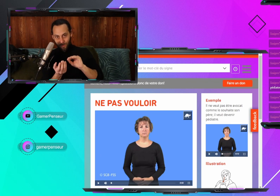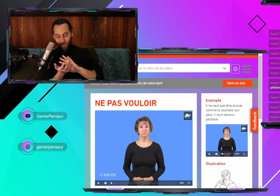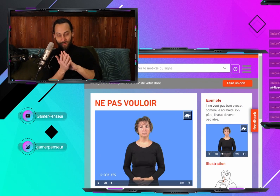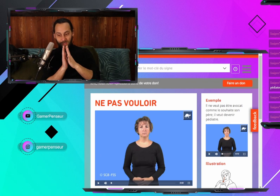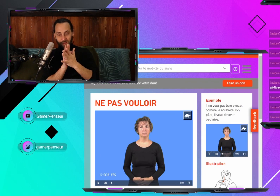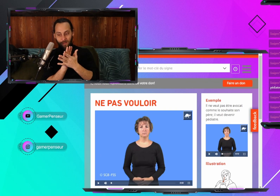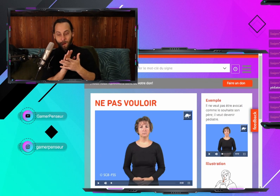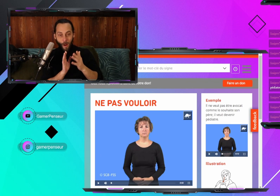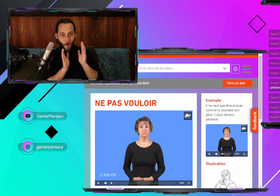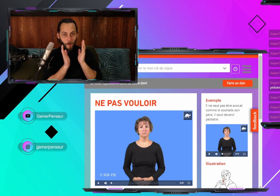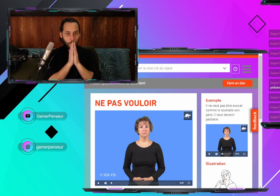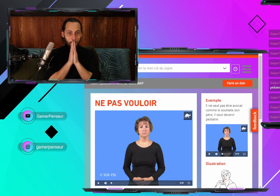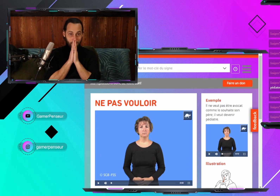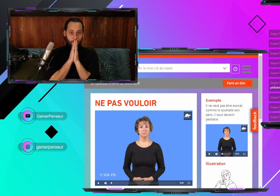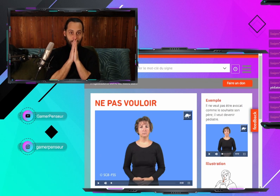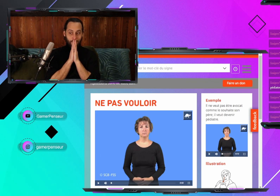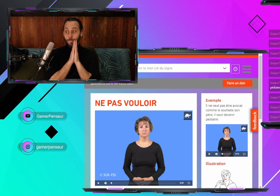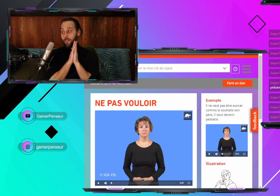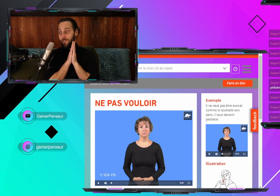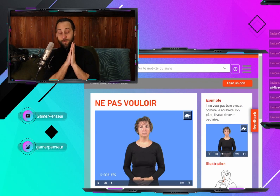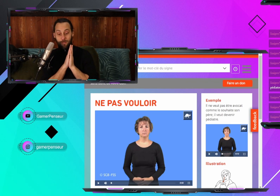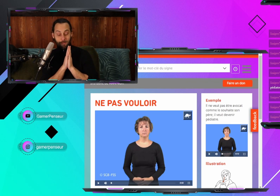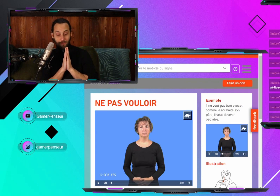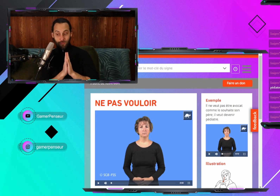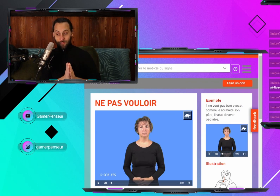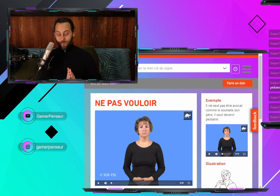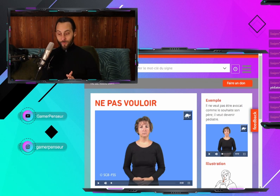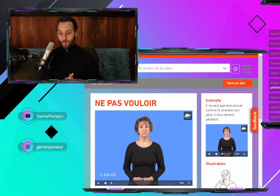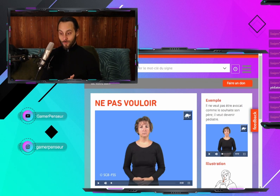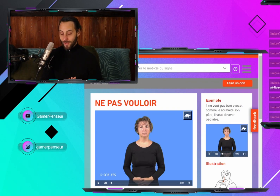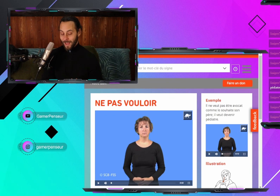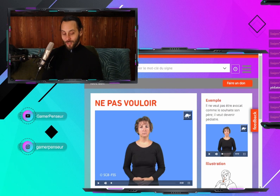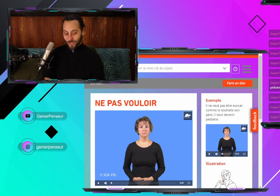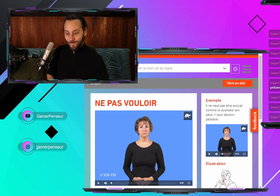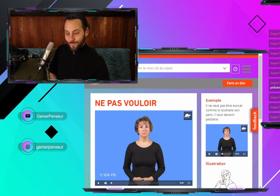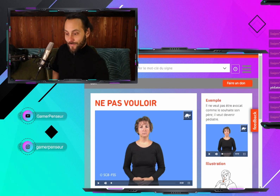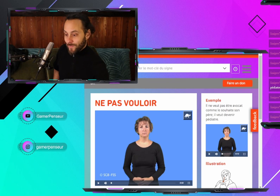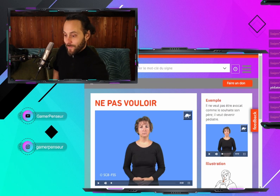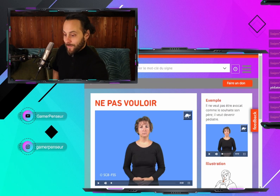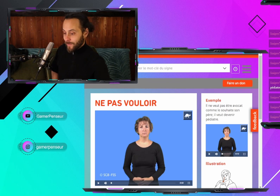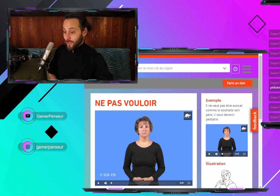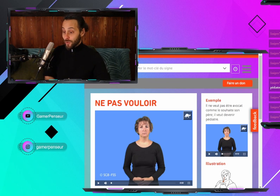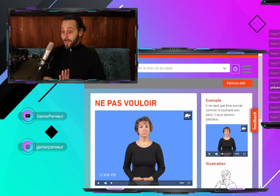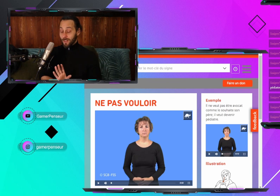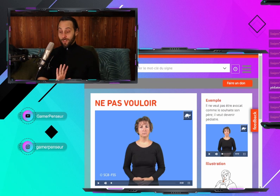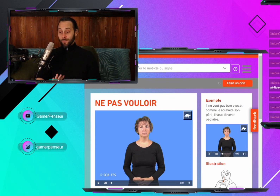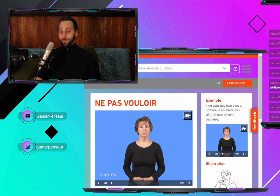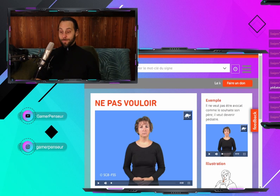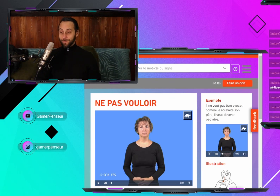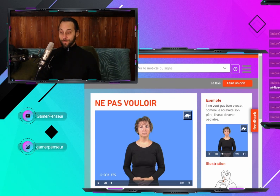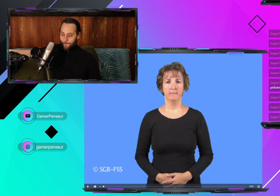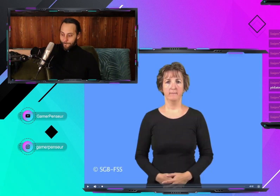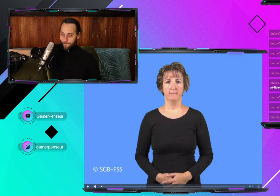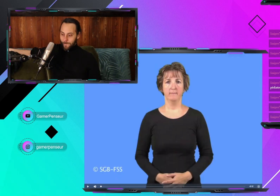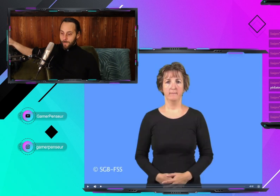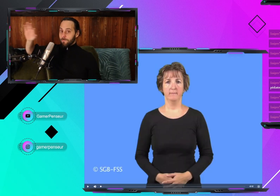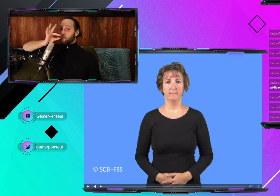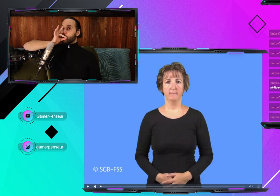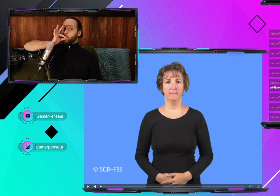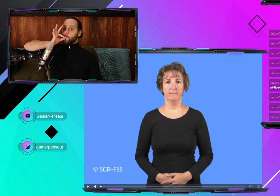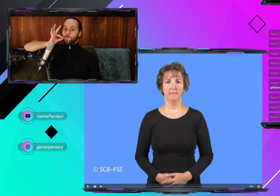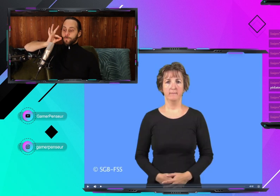Pédiatre devenir. Oh, on va regarder parce que là, je nage. Je nage.